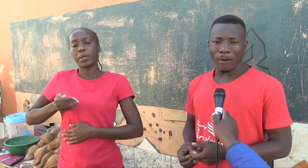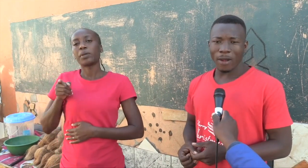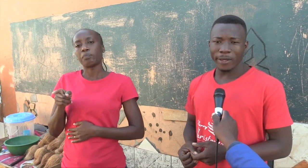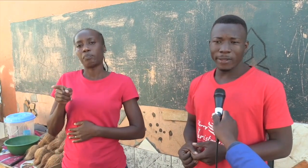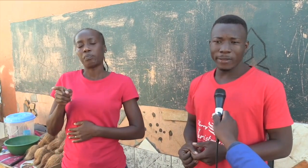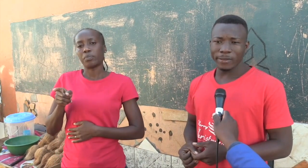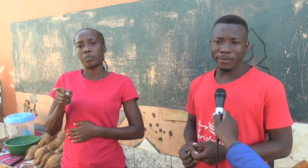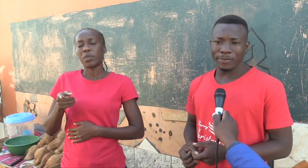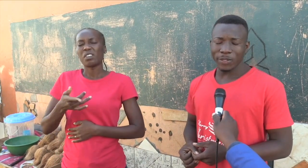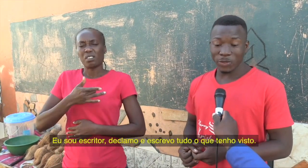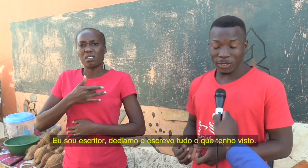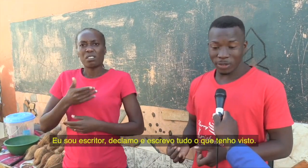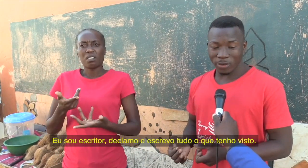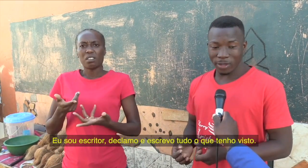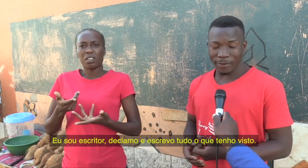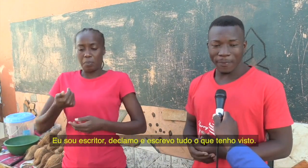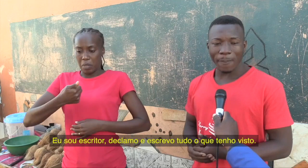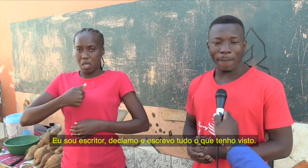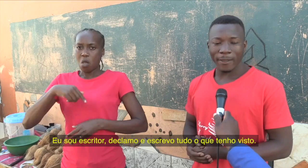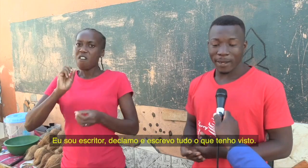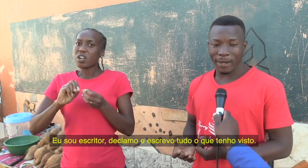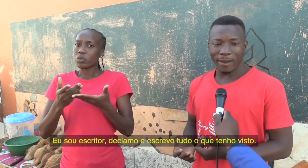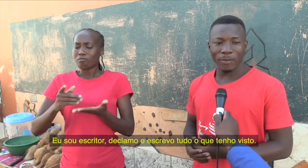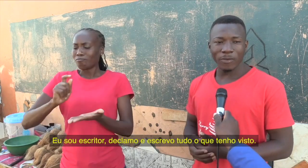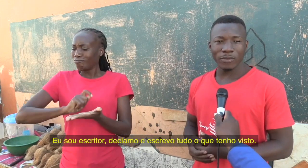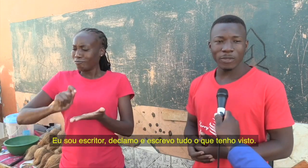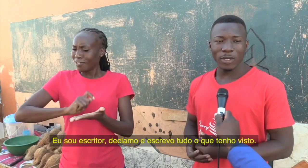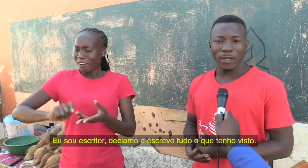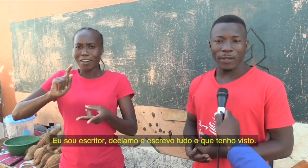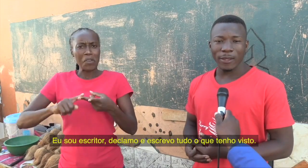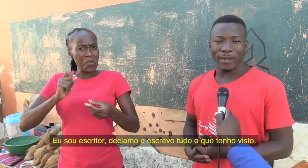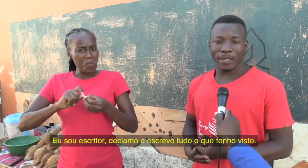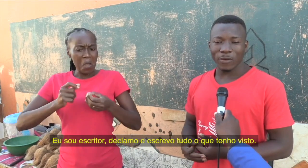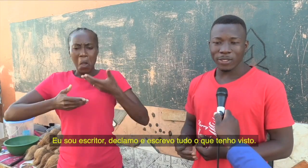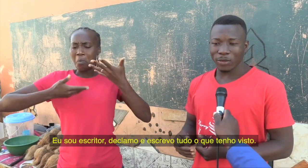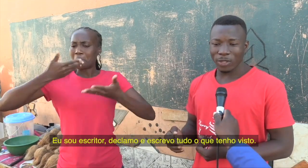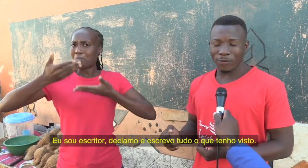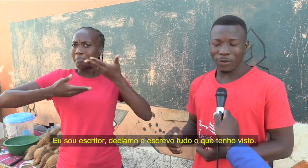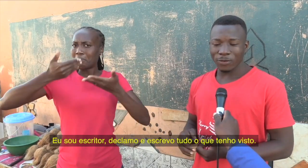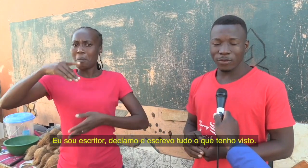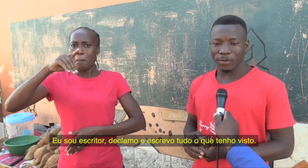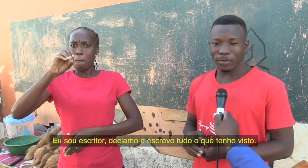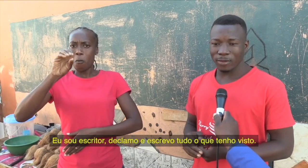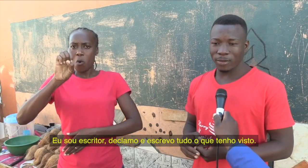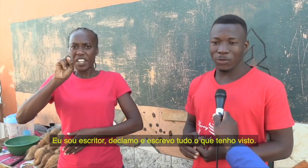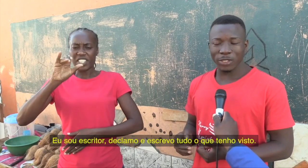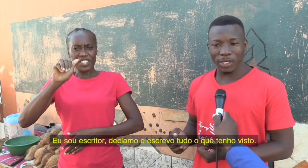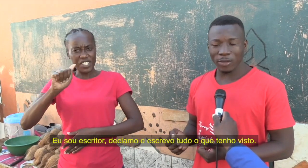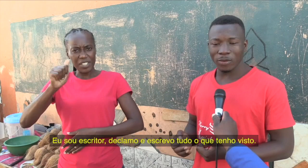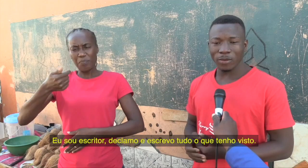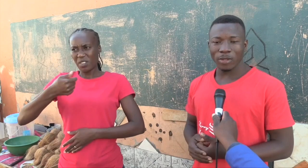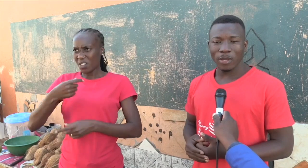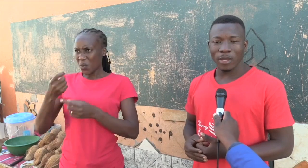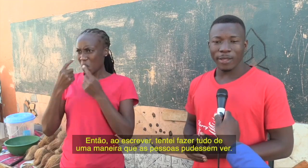a qual eu sou escritor reclamo e cada coisa que eu tenho visto tenho